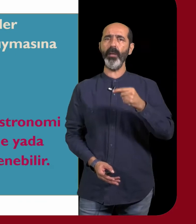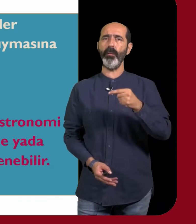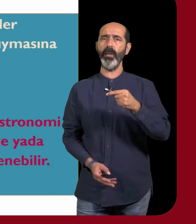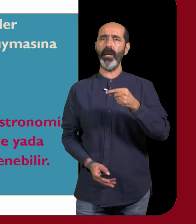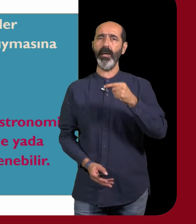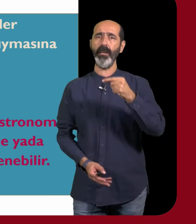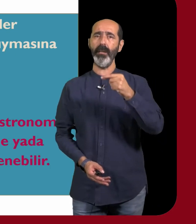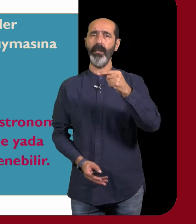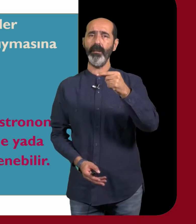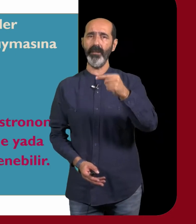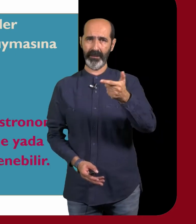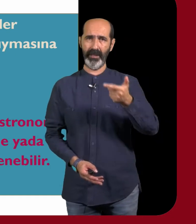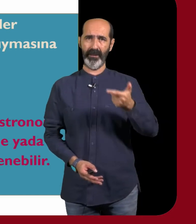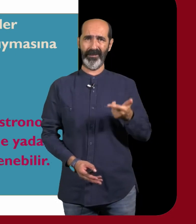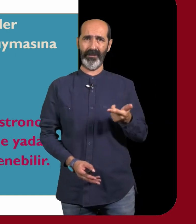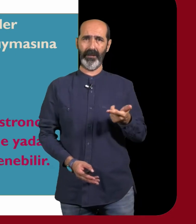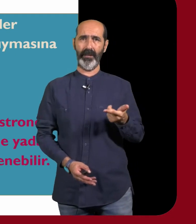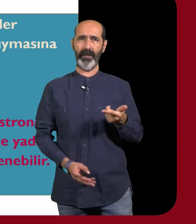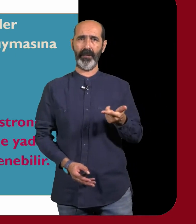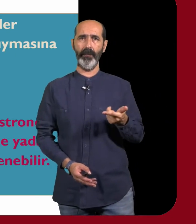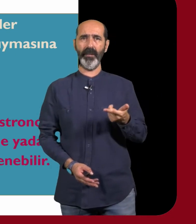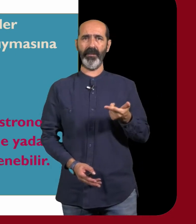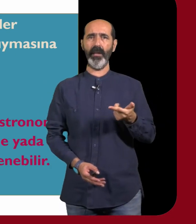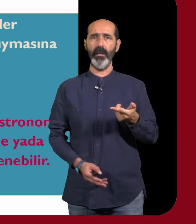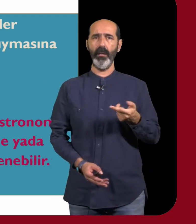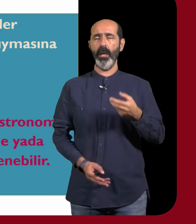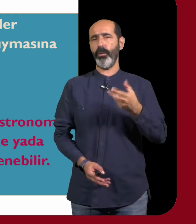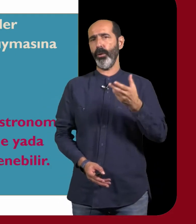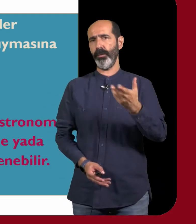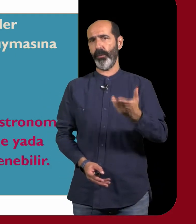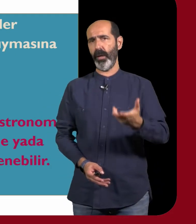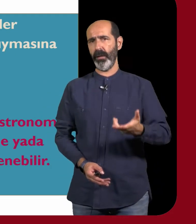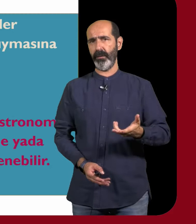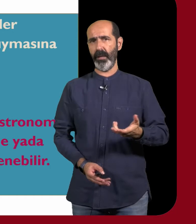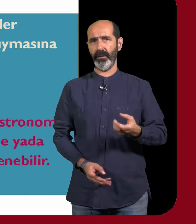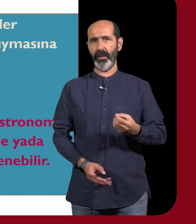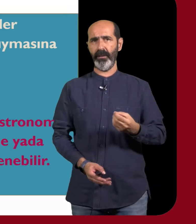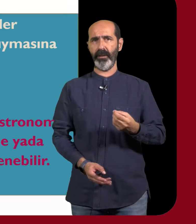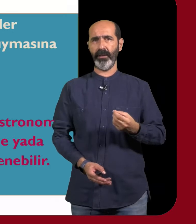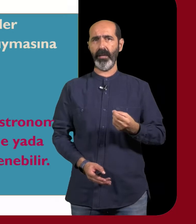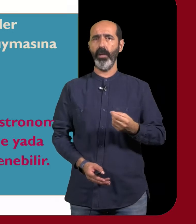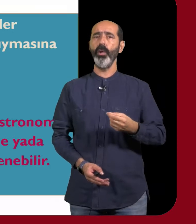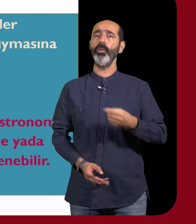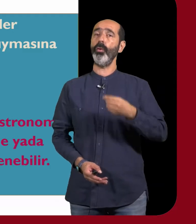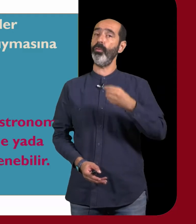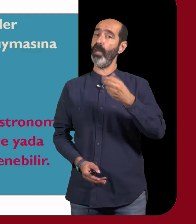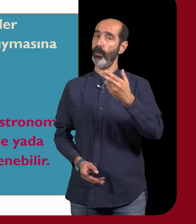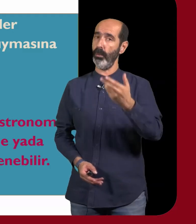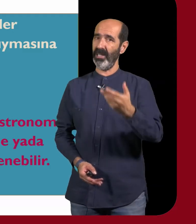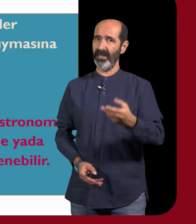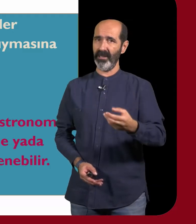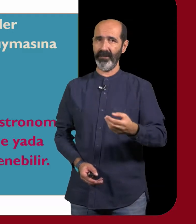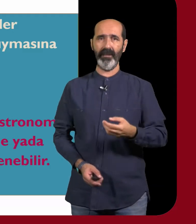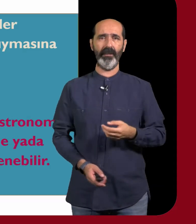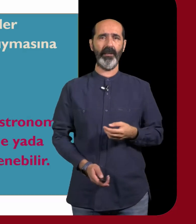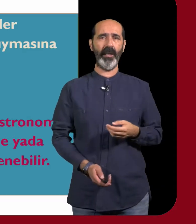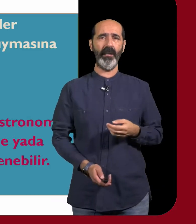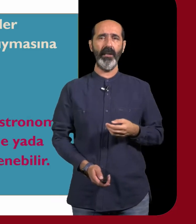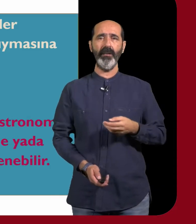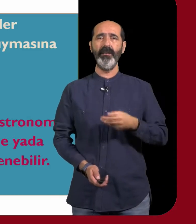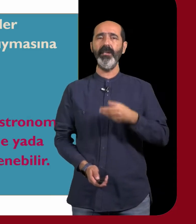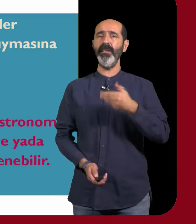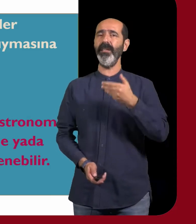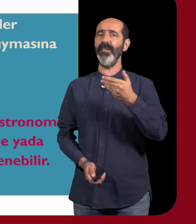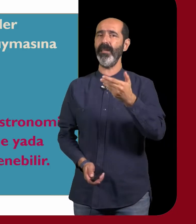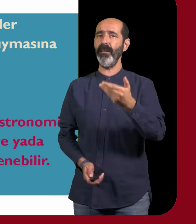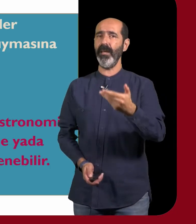bazı olaylar direkt kesilir eder mesela ekonomik faaliyetler teshir eder sosyal olaylar tesir